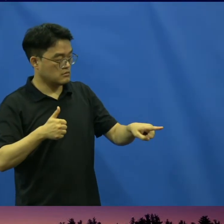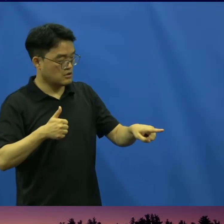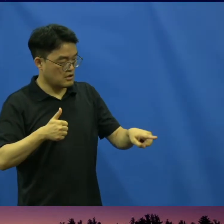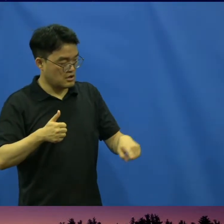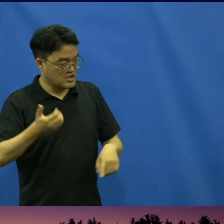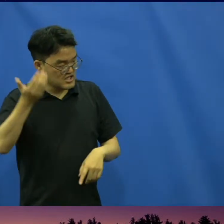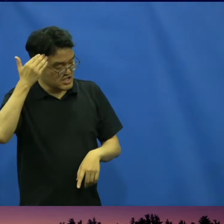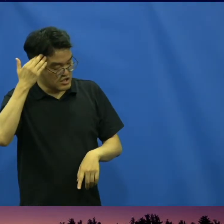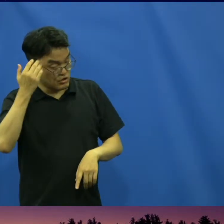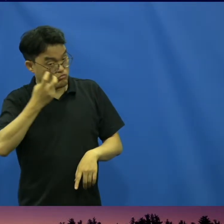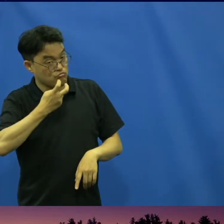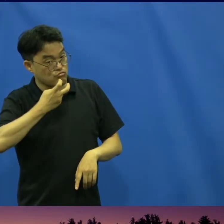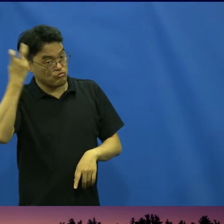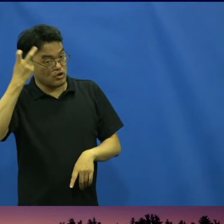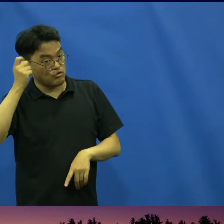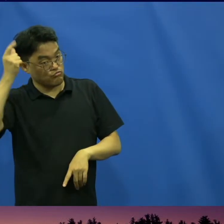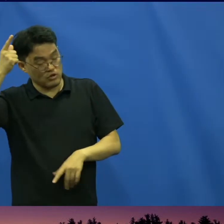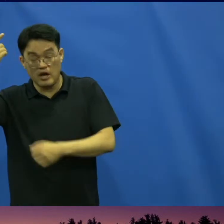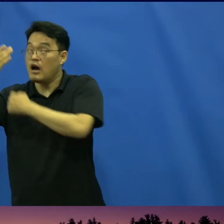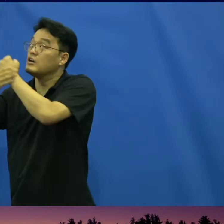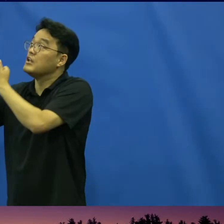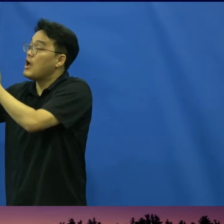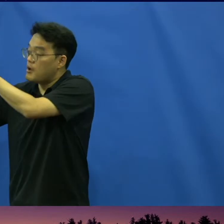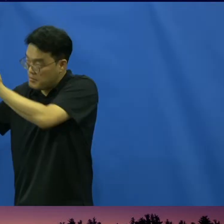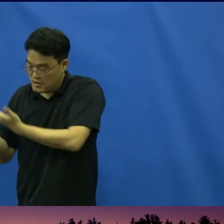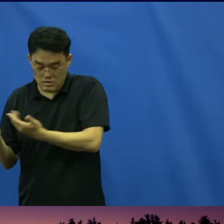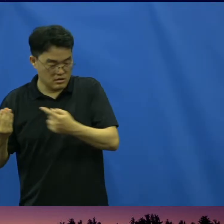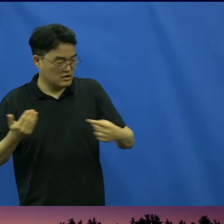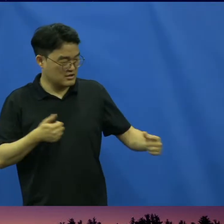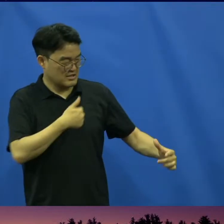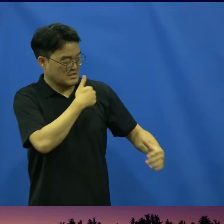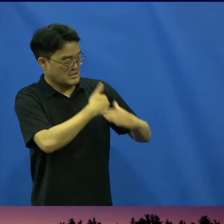C.S. 루이스가 있으니까 어마어마하게 그냥 이